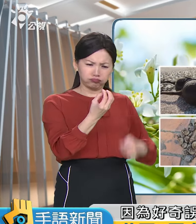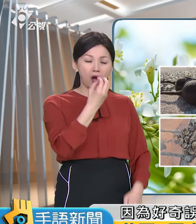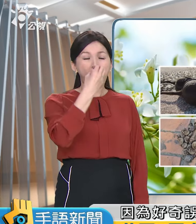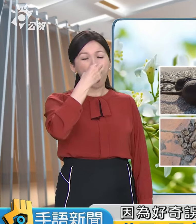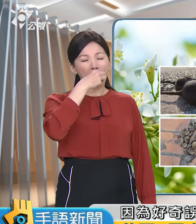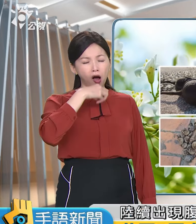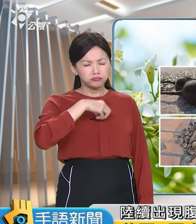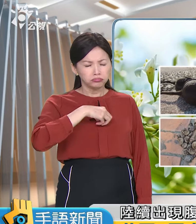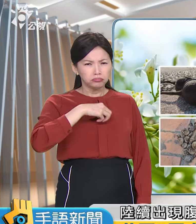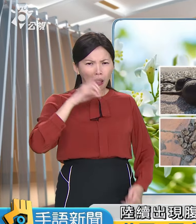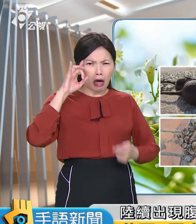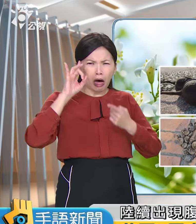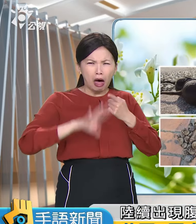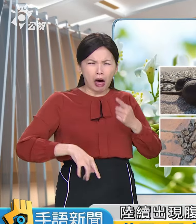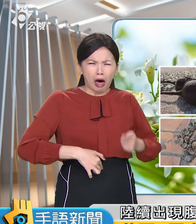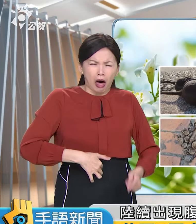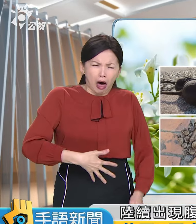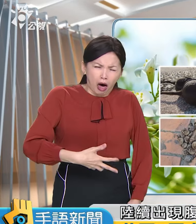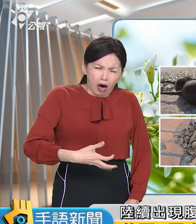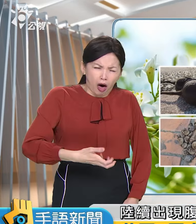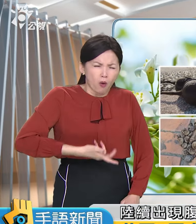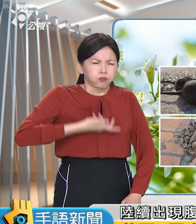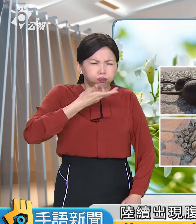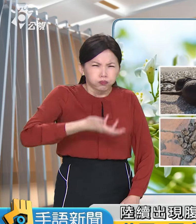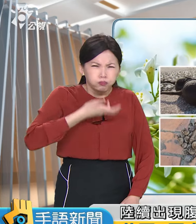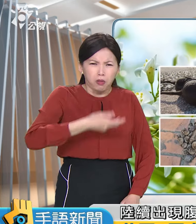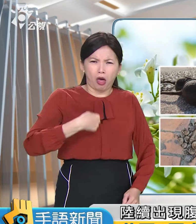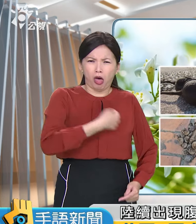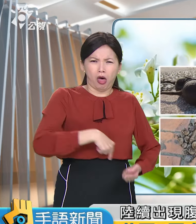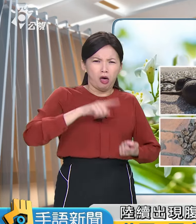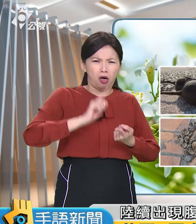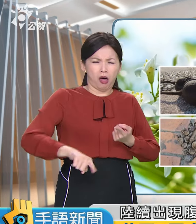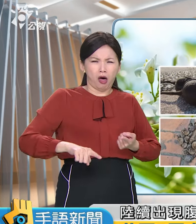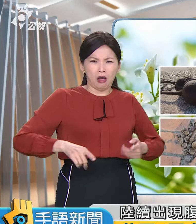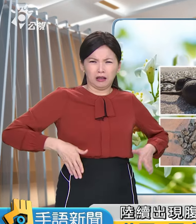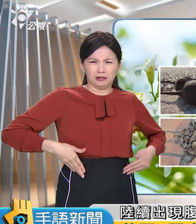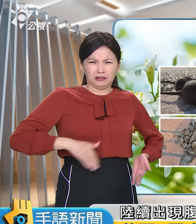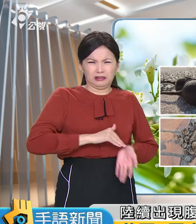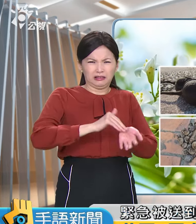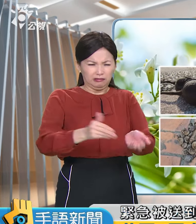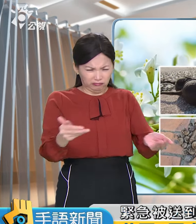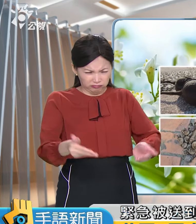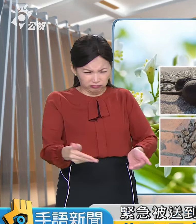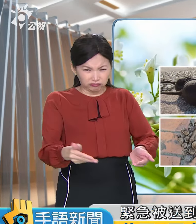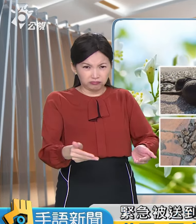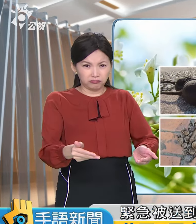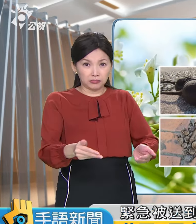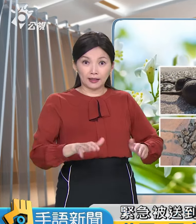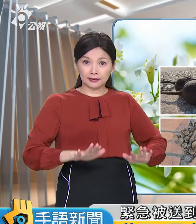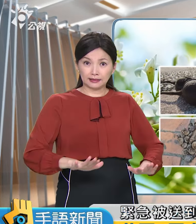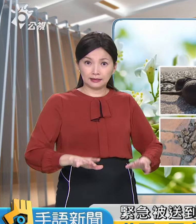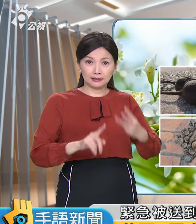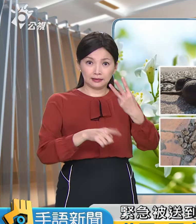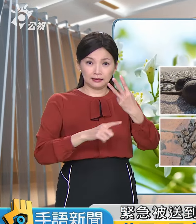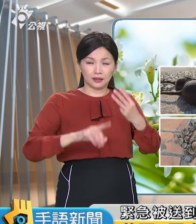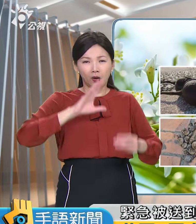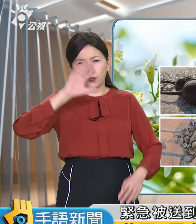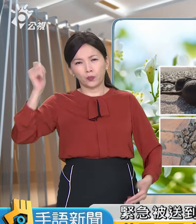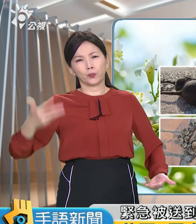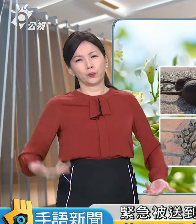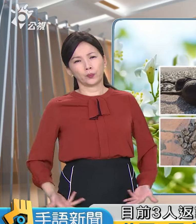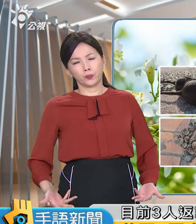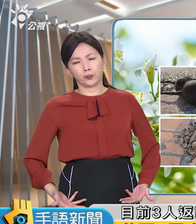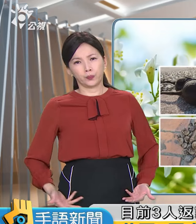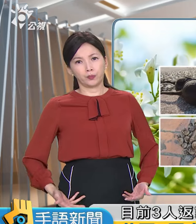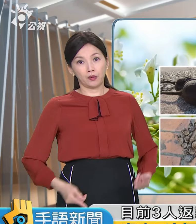后，陆续出现腹痛、呕吐等症状， 紧急被送往急诊，目前